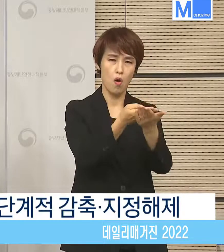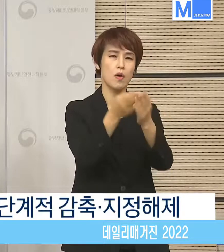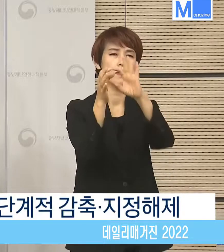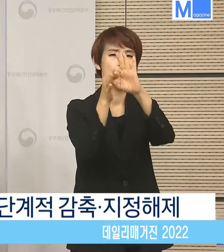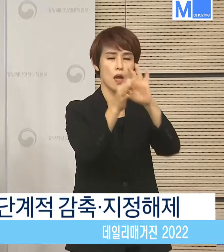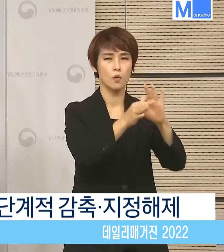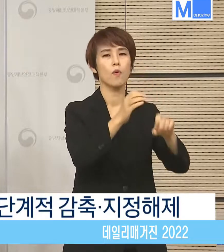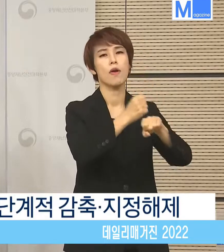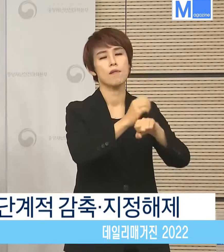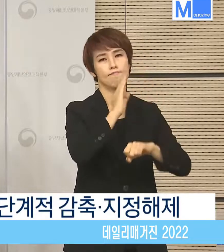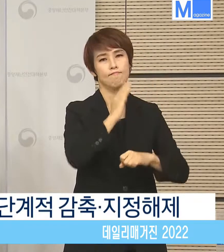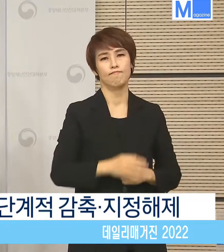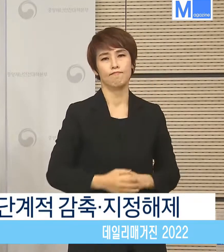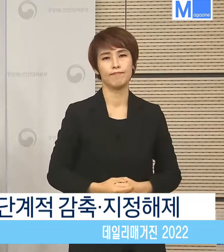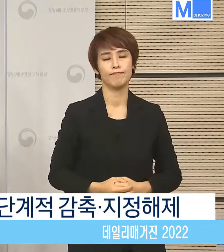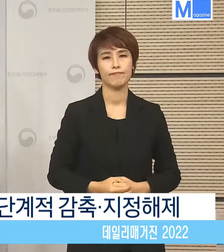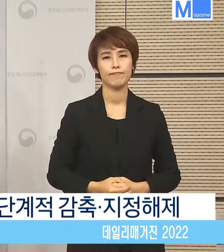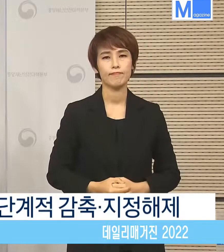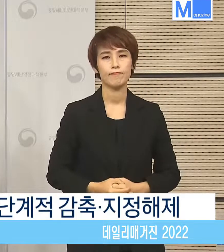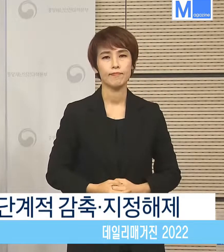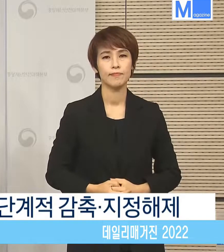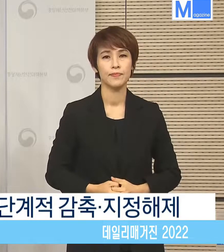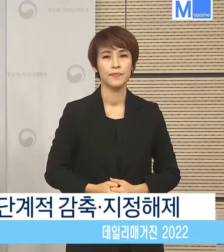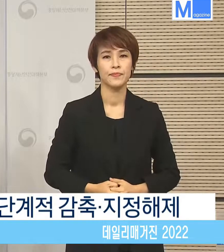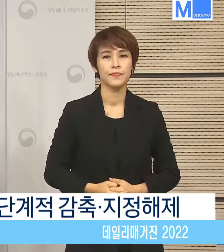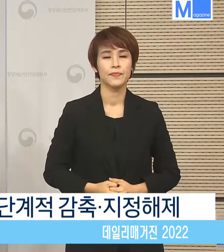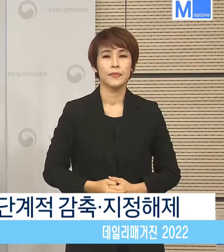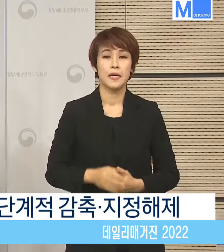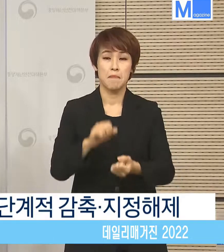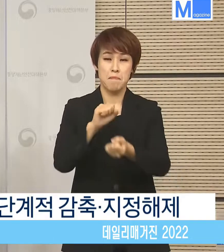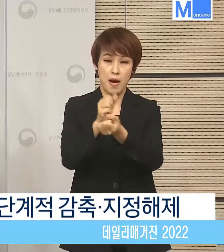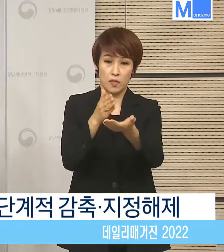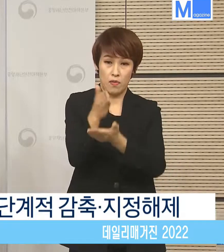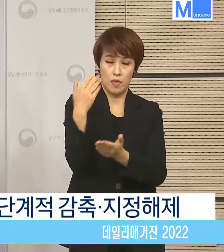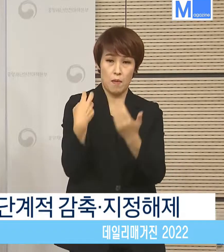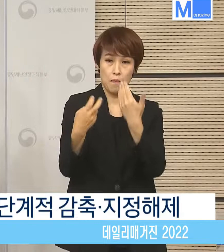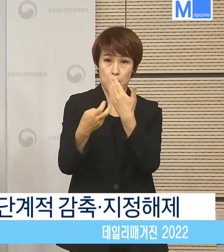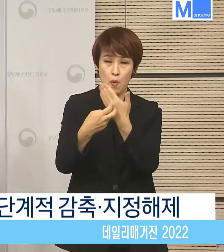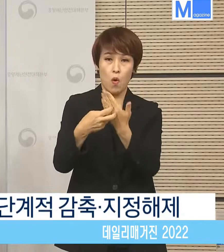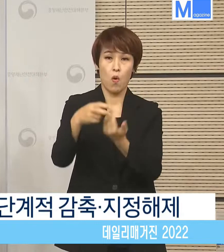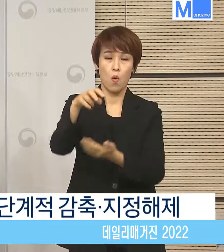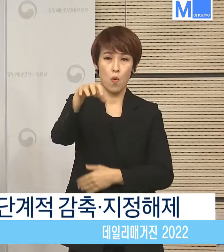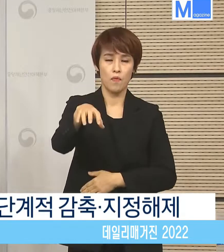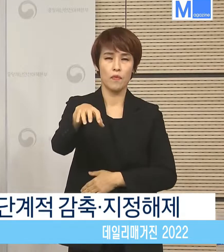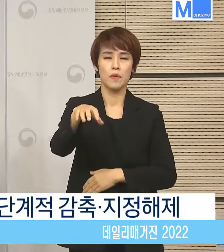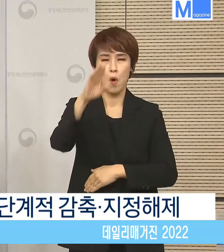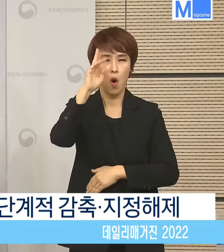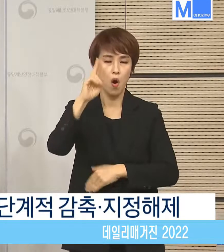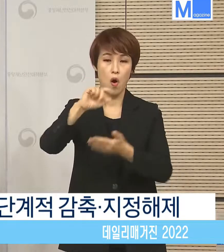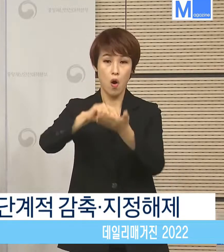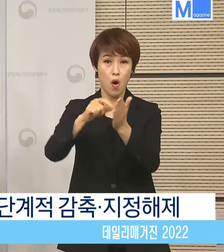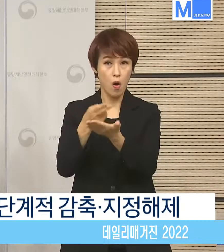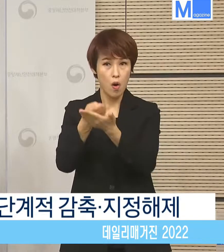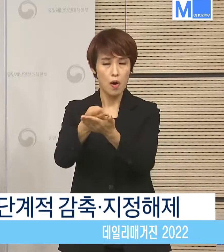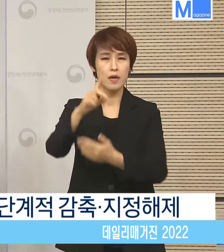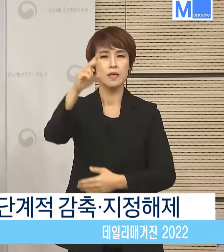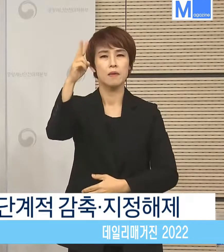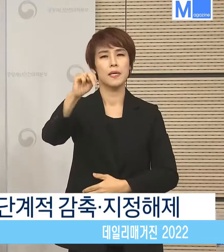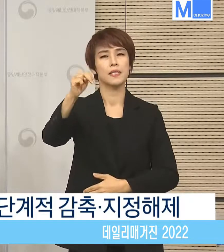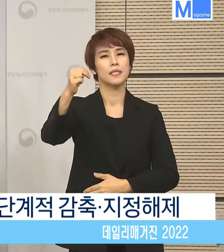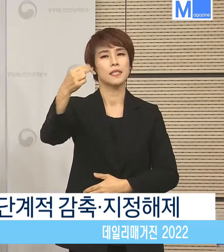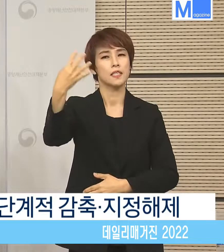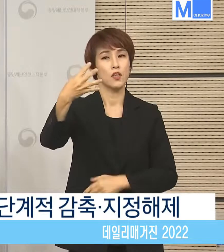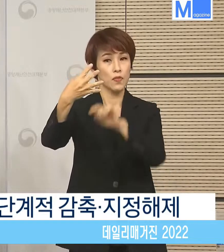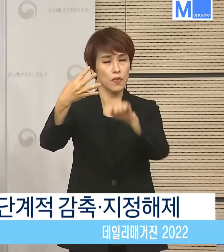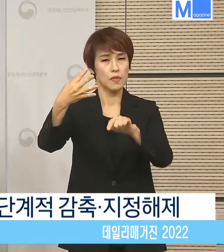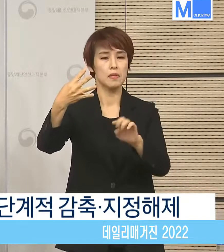계속 유지할 예정입니다. 먼저 감염병 전담병원의 중등증 병상은 전체 2만 4천여 개